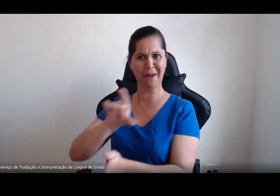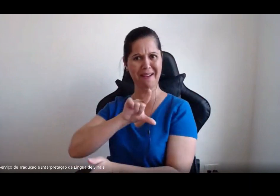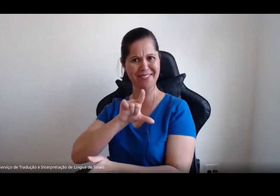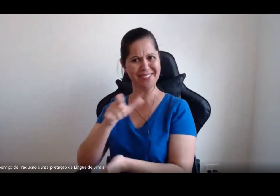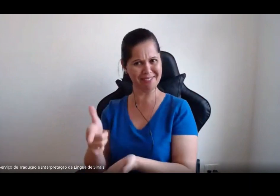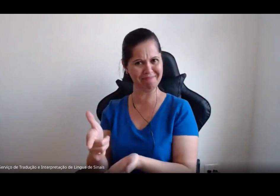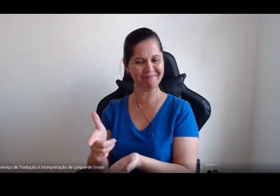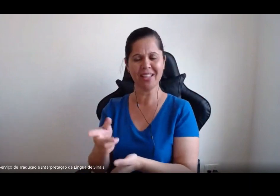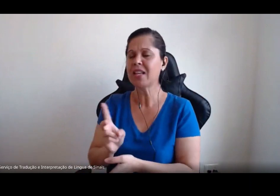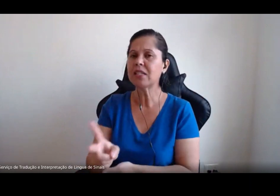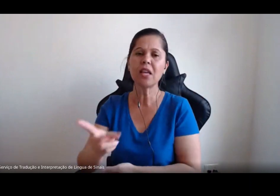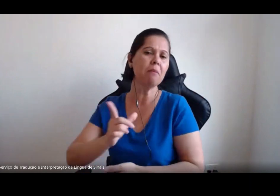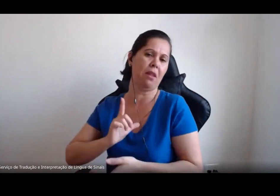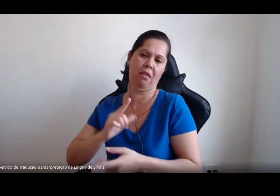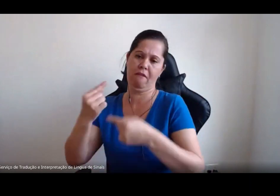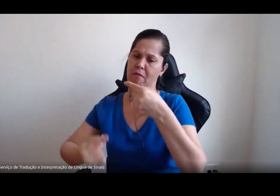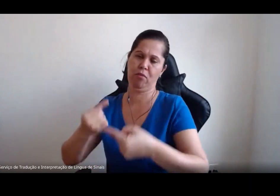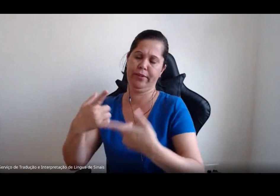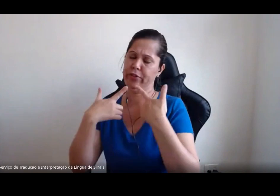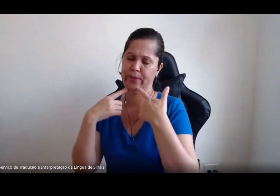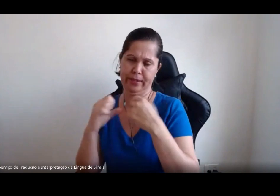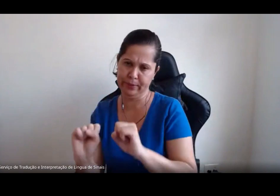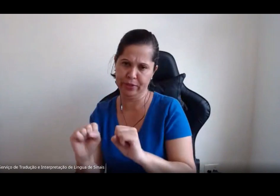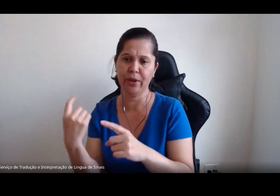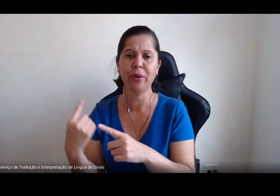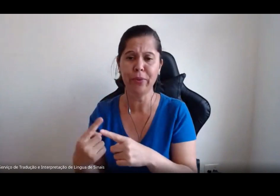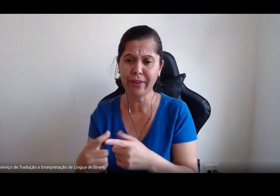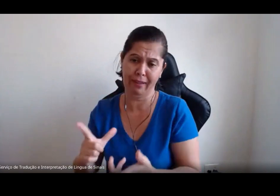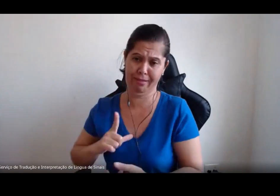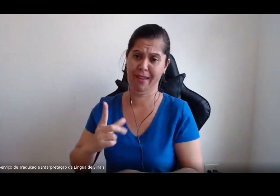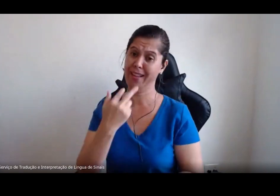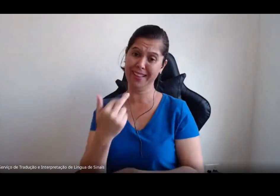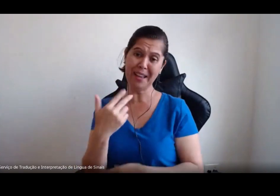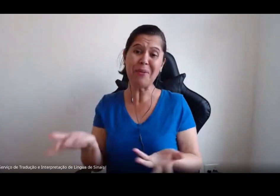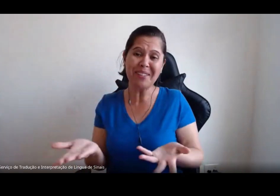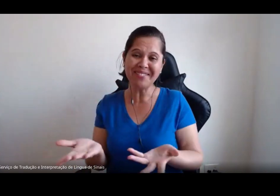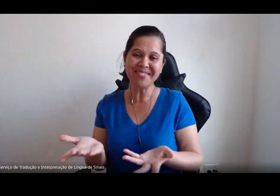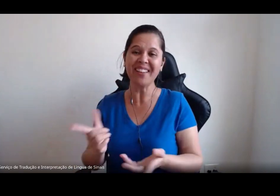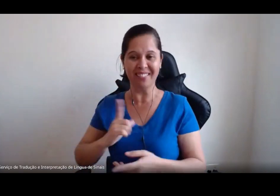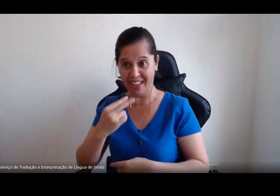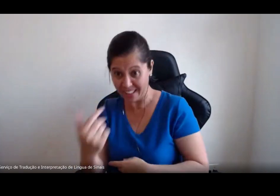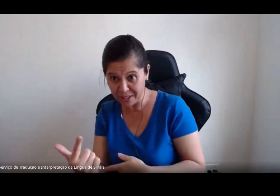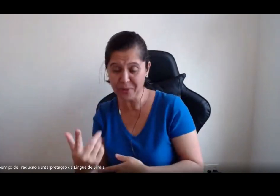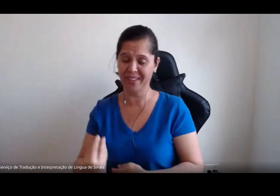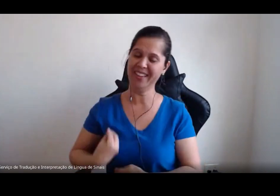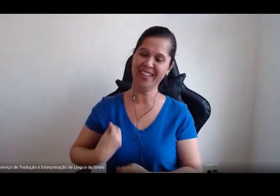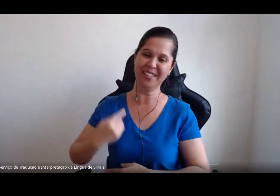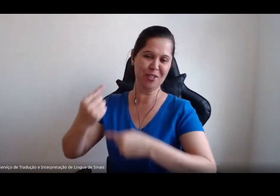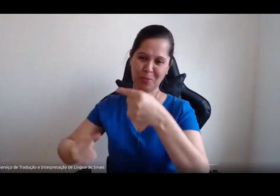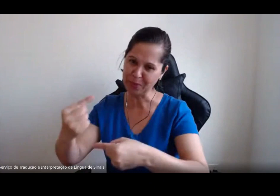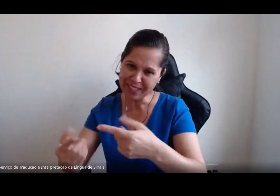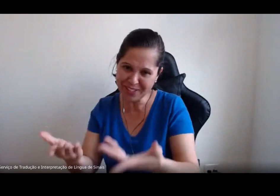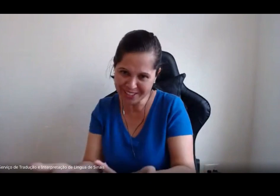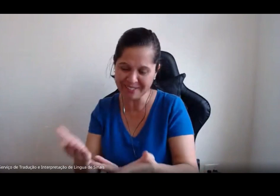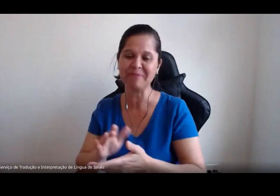cronologicamente, né? A gente pode dizer que sempre houve políticas linguísticas, né? Desde que há língua, há políticas. No entanto,